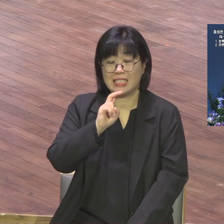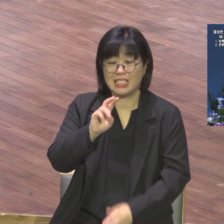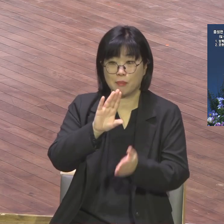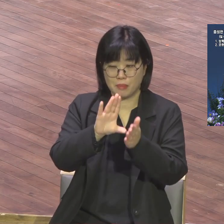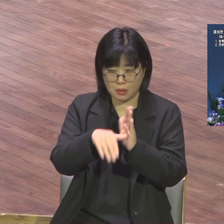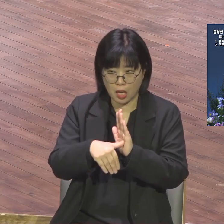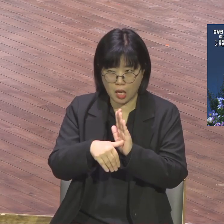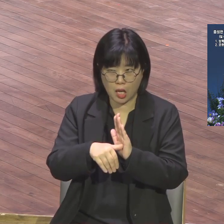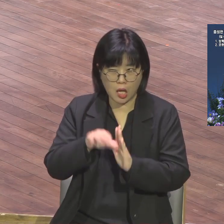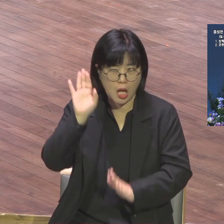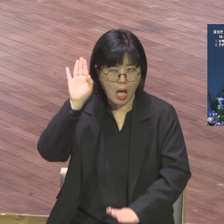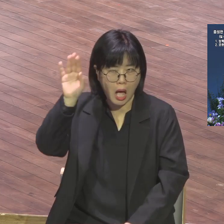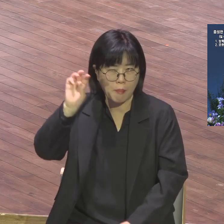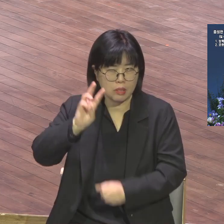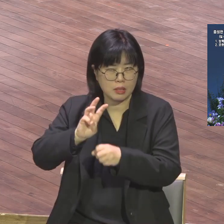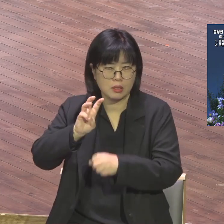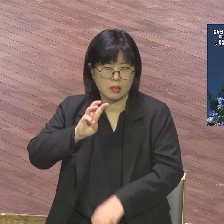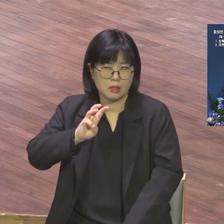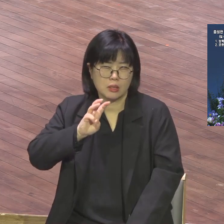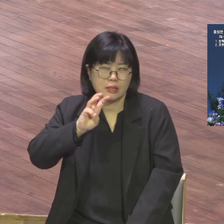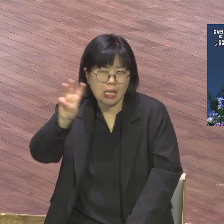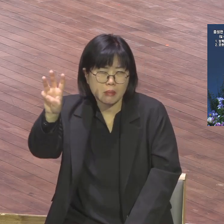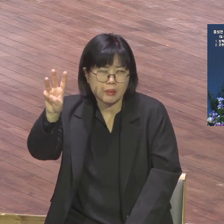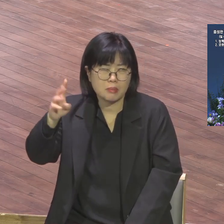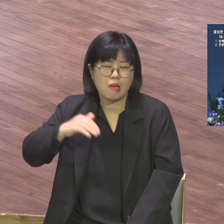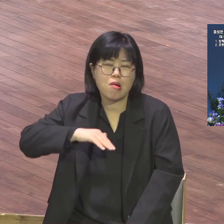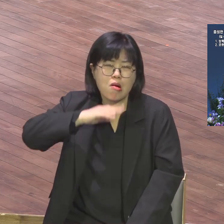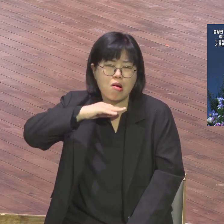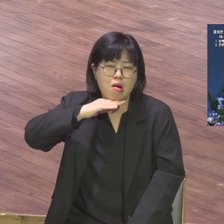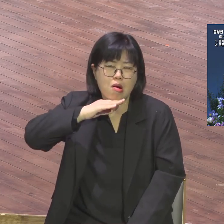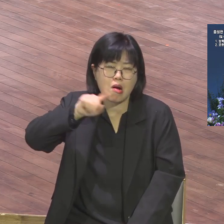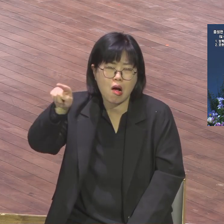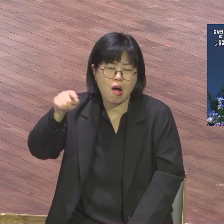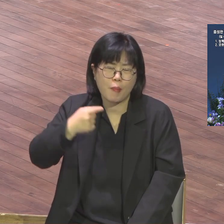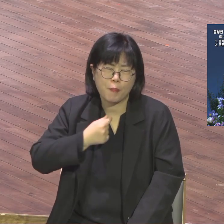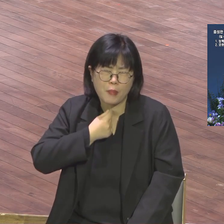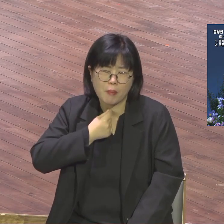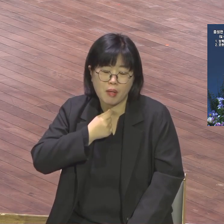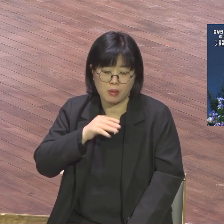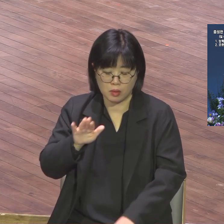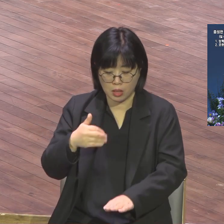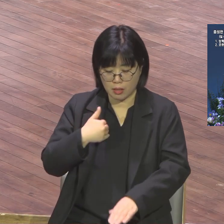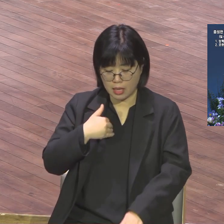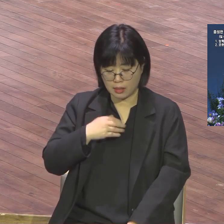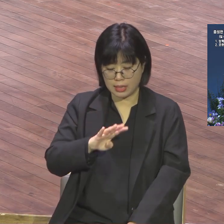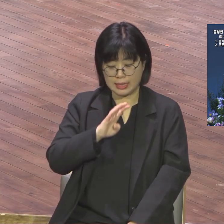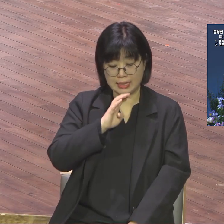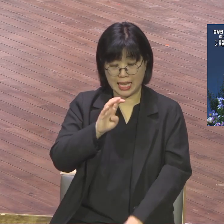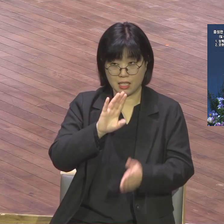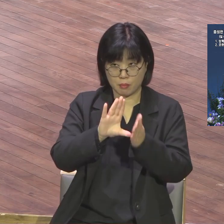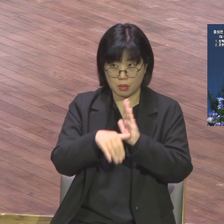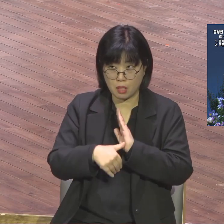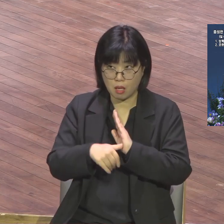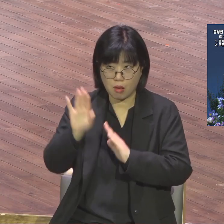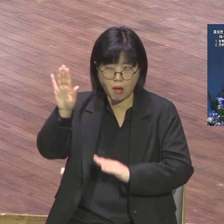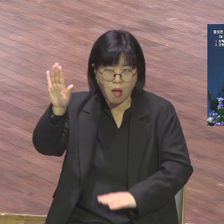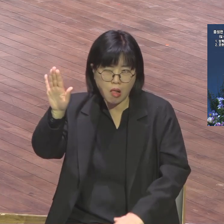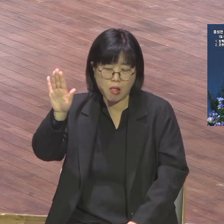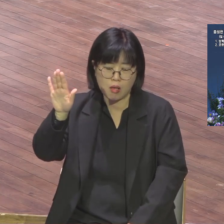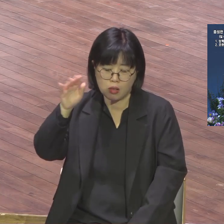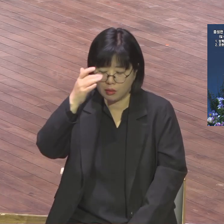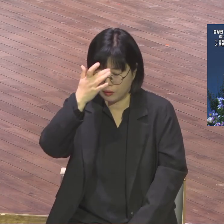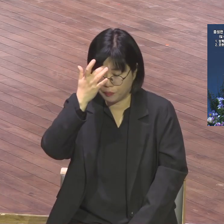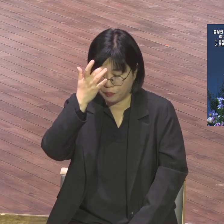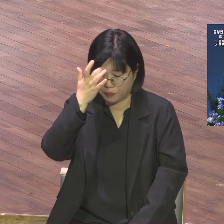그 성숙함, 그 화려한 변신의 때를, 중년의 계절, 나는 20대를 오히려 동경했네. 그 푸른 젊음과